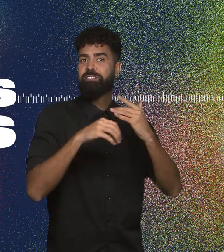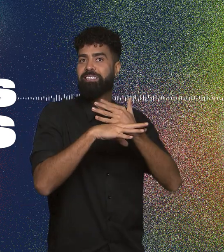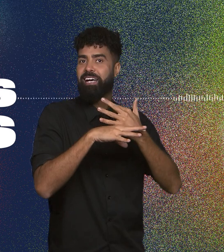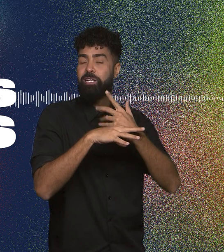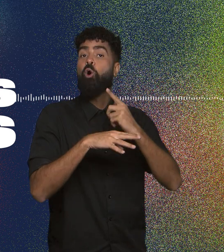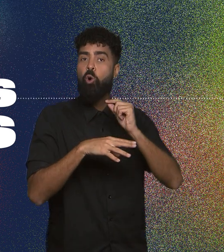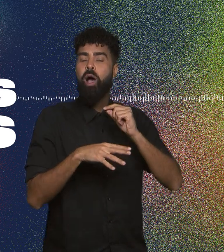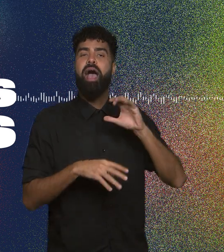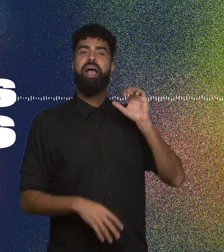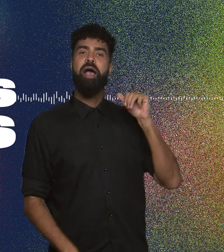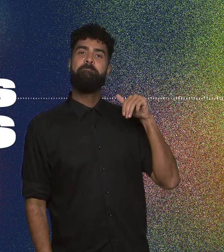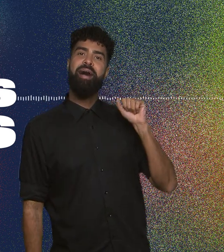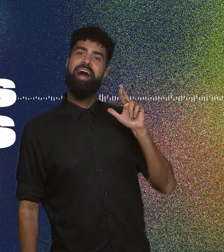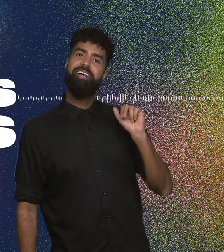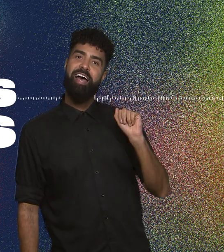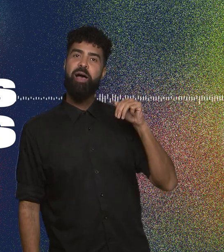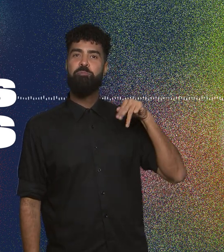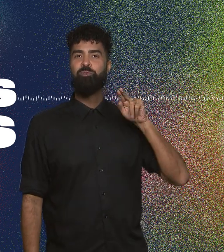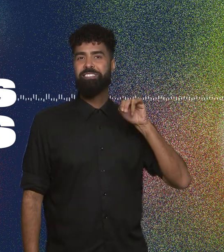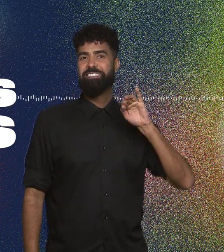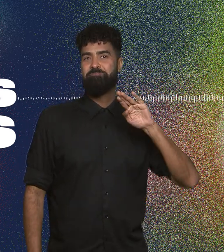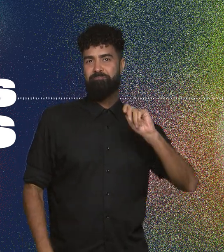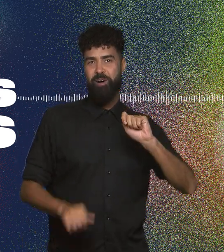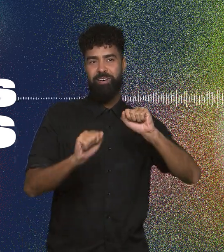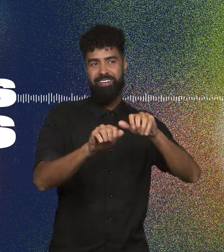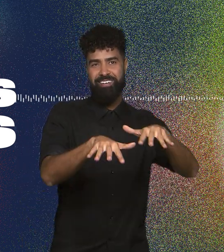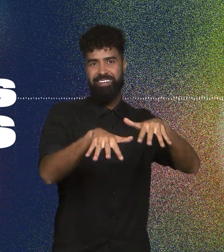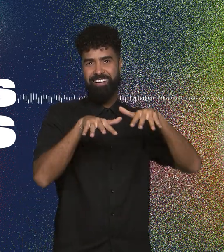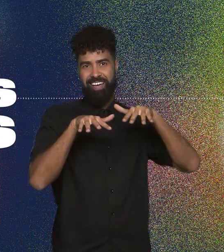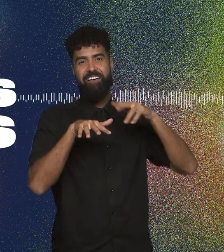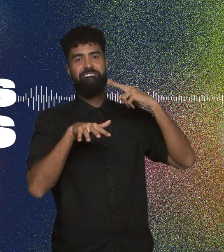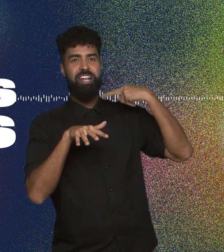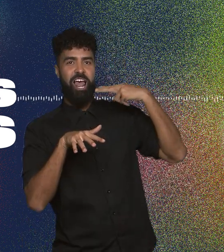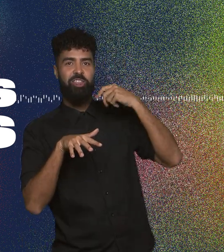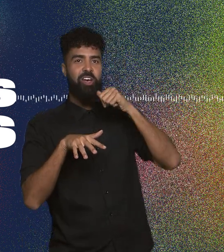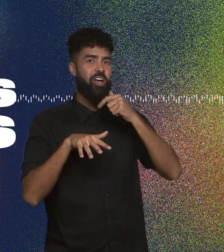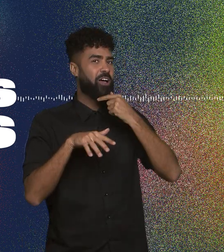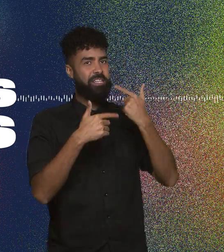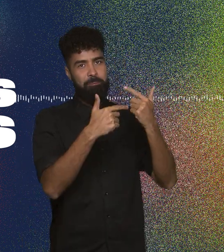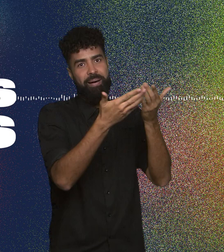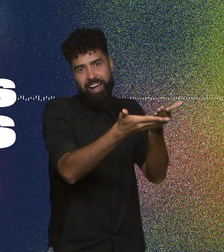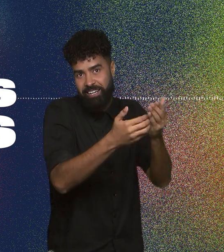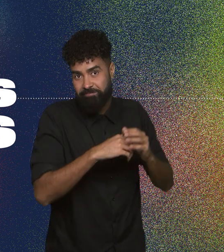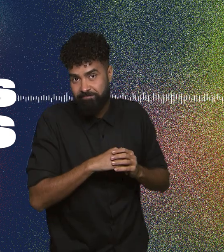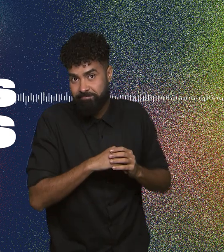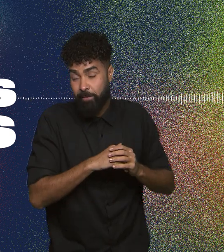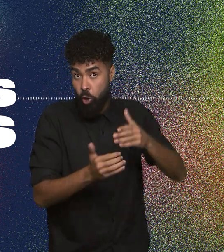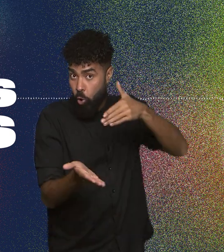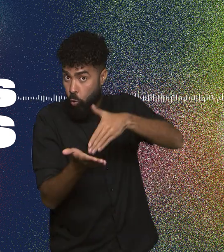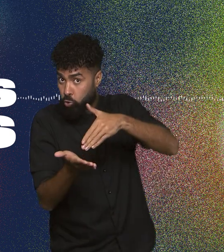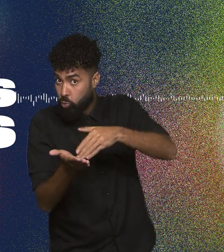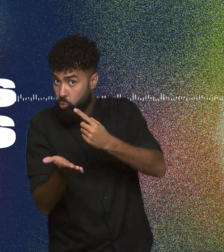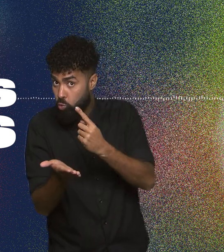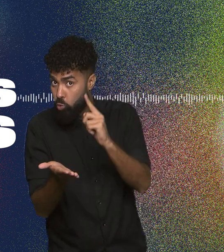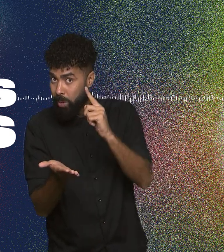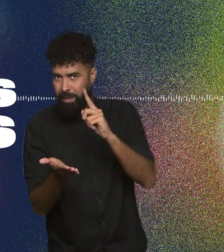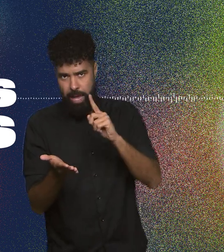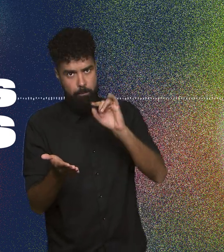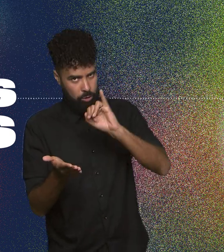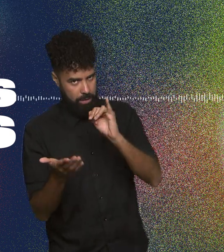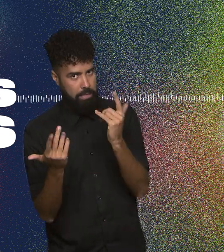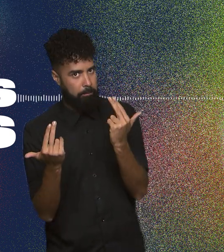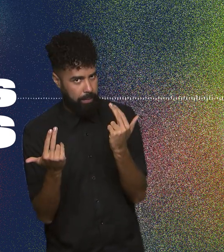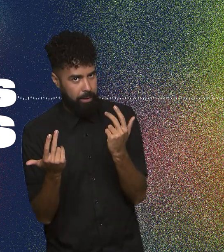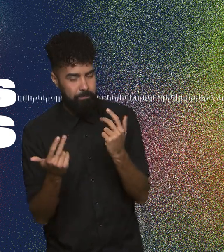Câmara Municipal, que é onde as vereadoras e os vereadores trabalham, né? Por último, mas não menos importante, as vereadoras